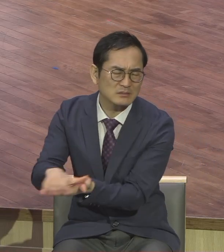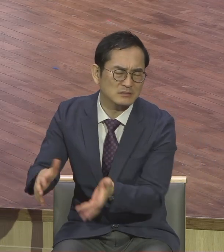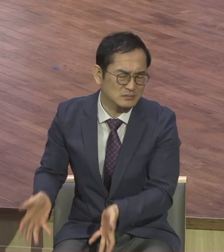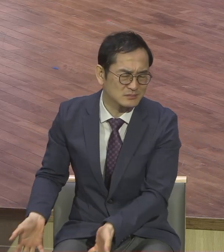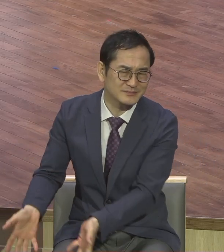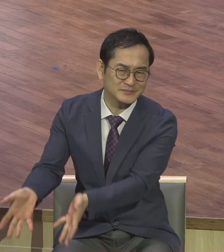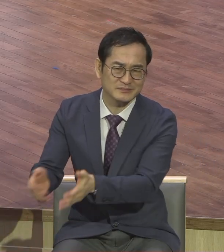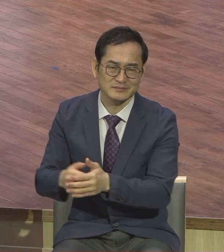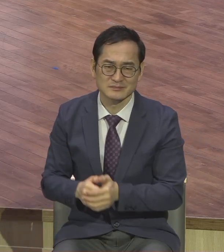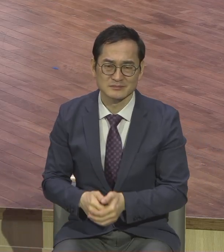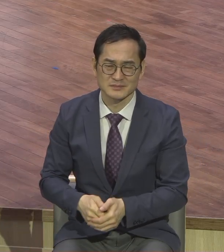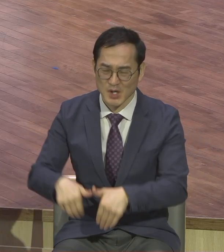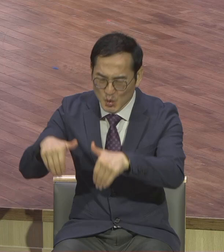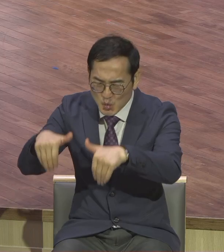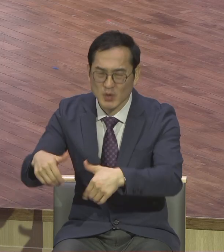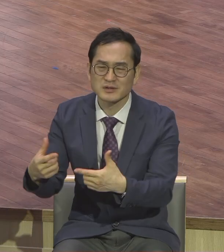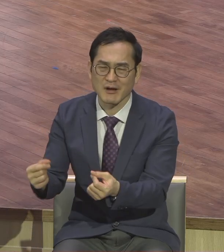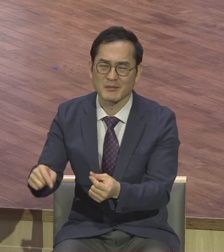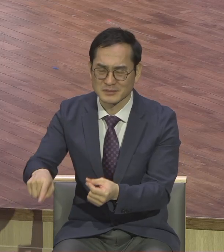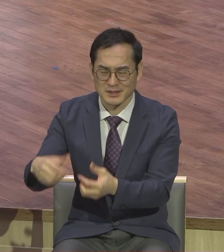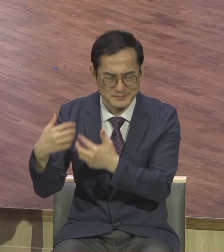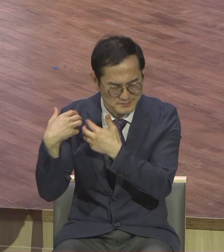때문에 종과 같이